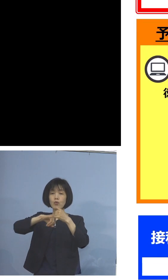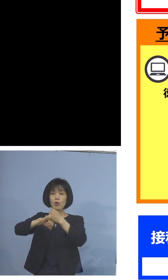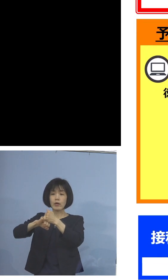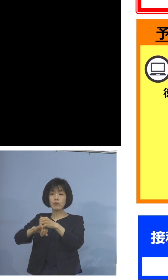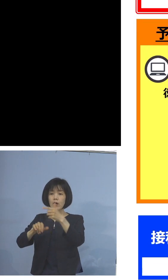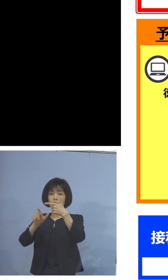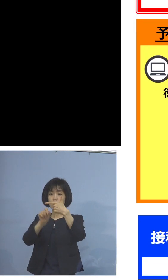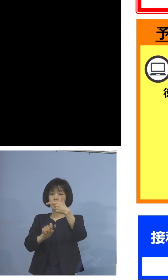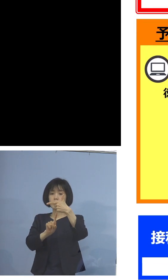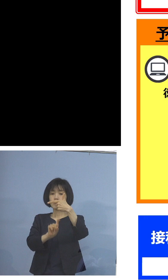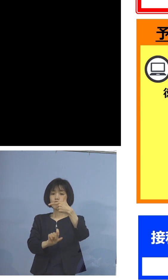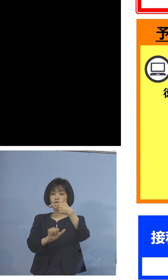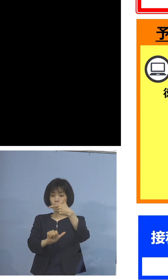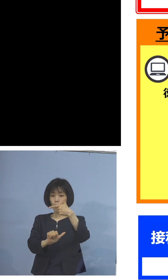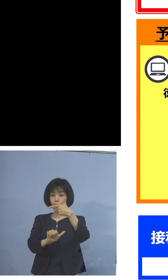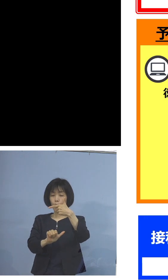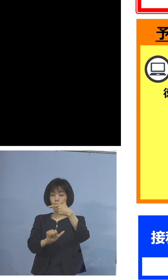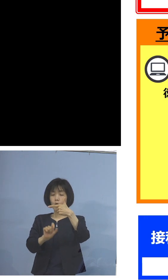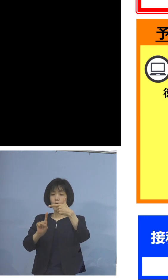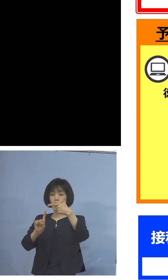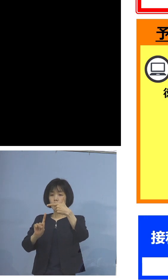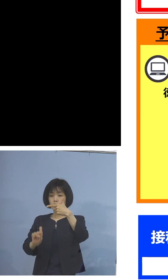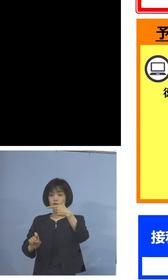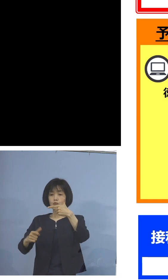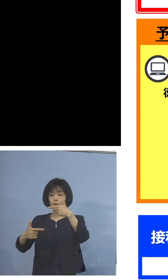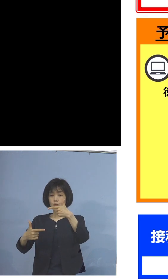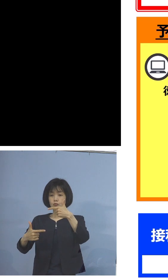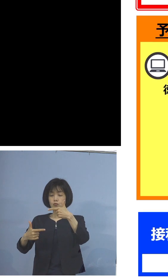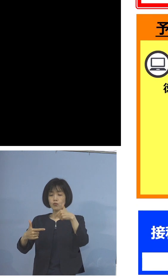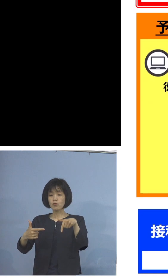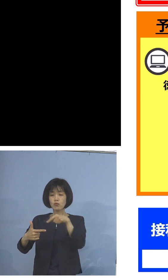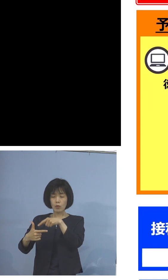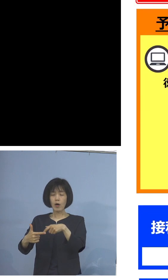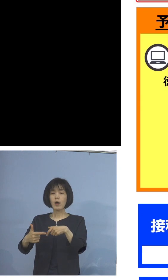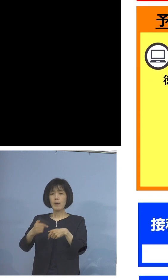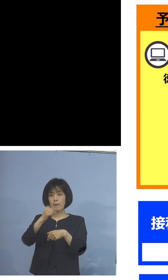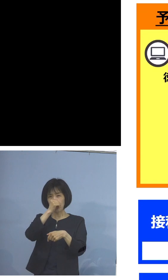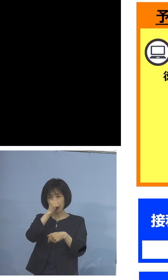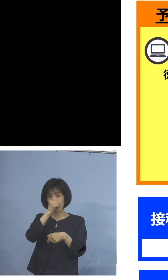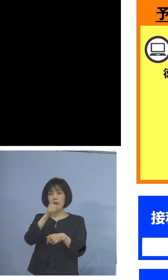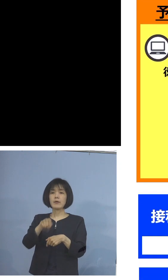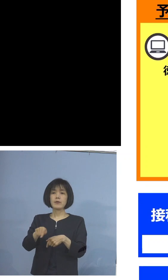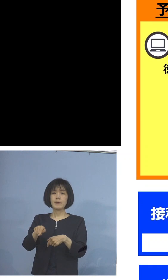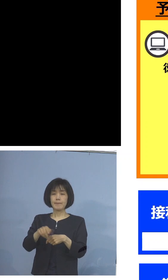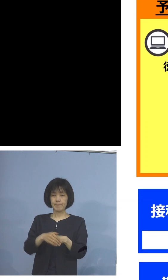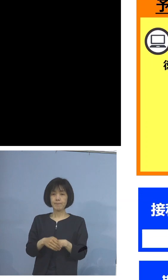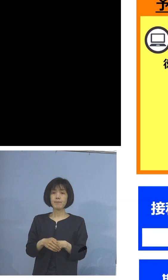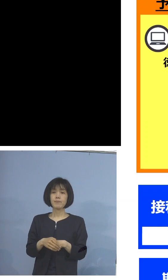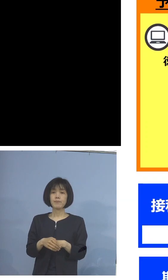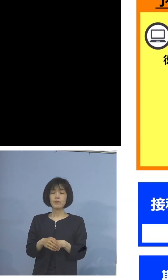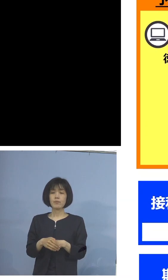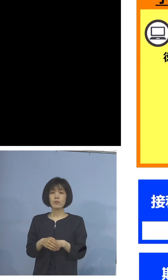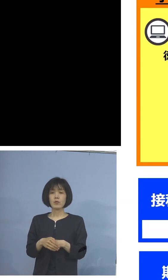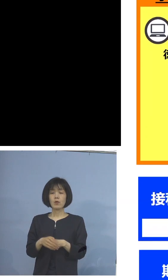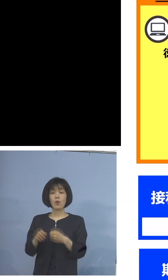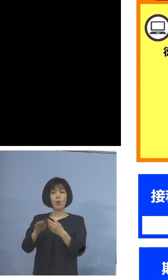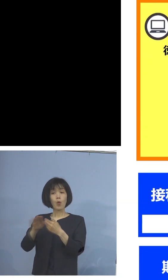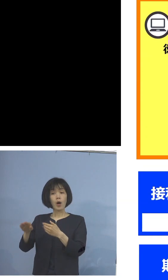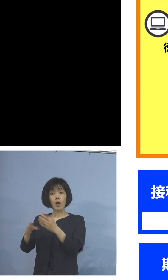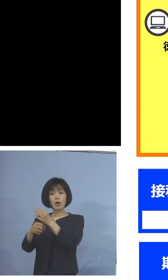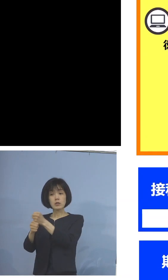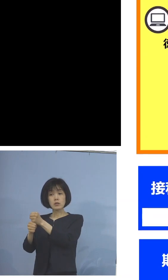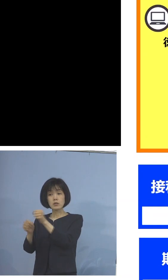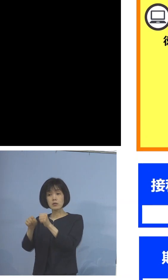6月15日、6月16日分はすでに枠が埋まっていると聞いておりますが、それ以外の日